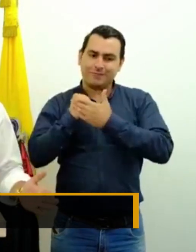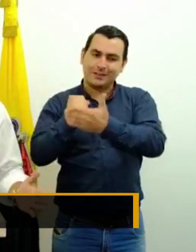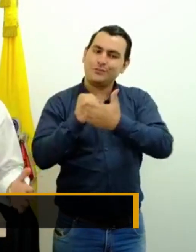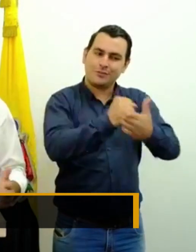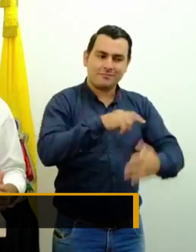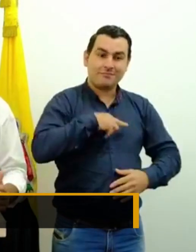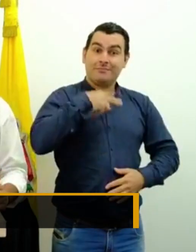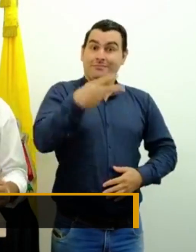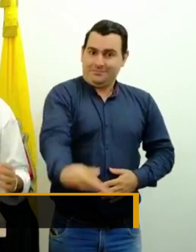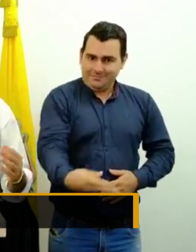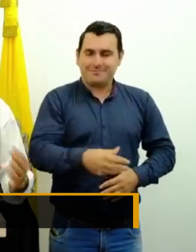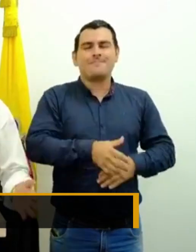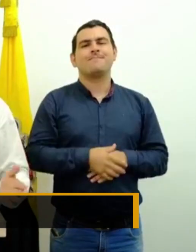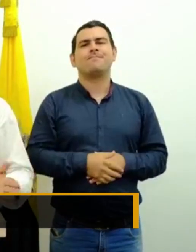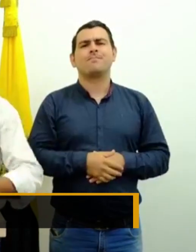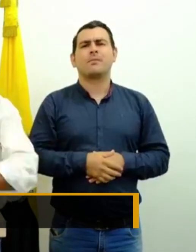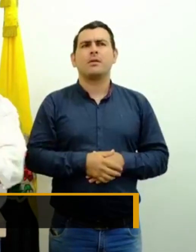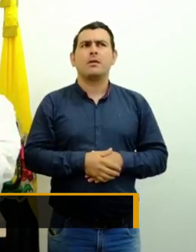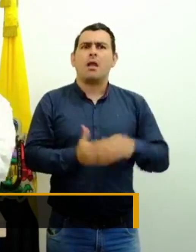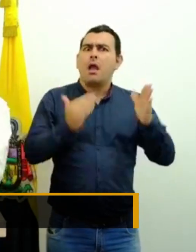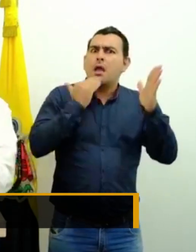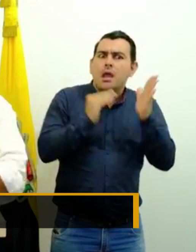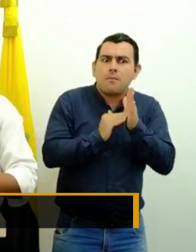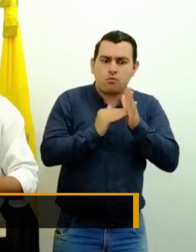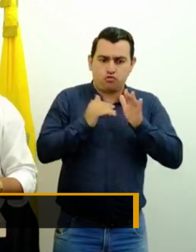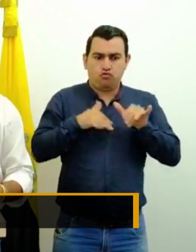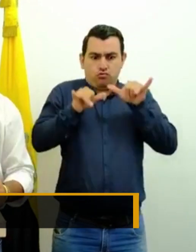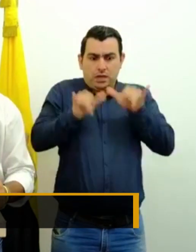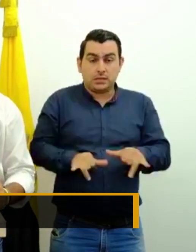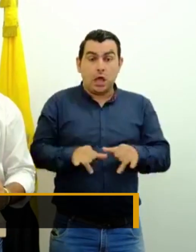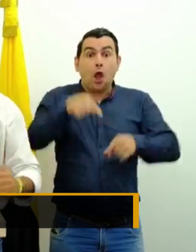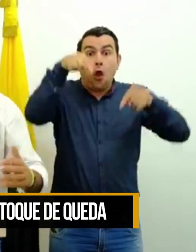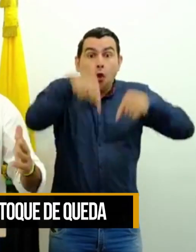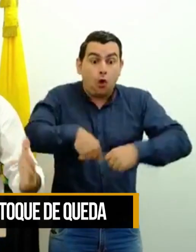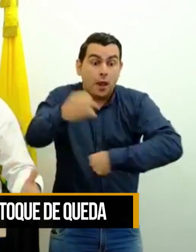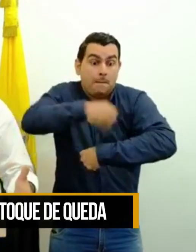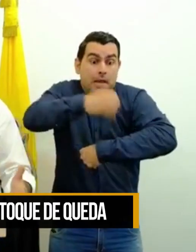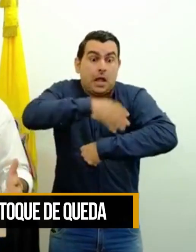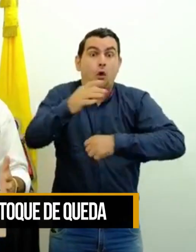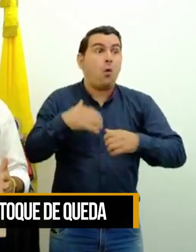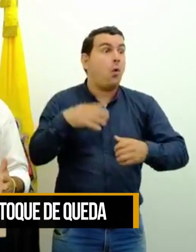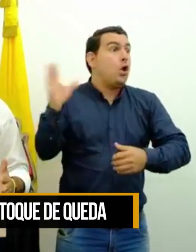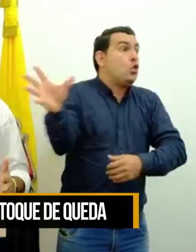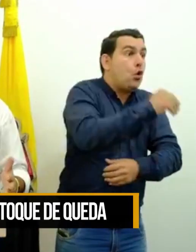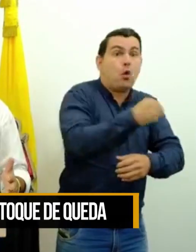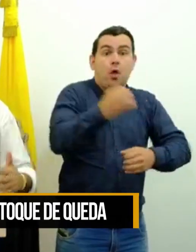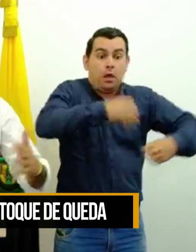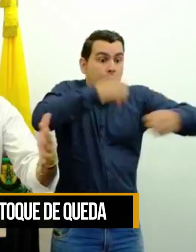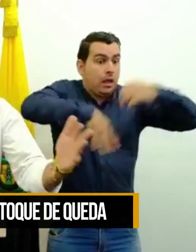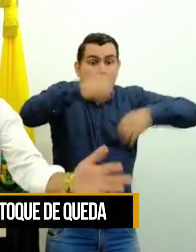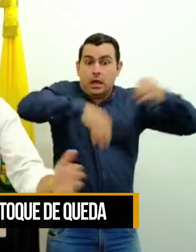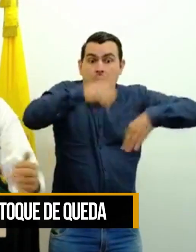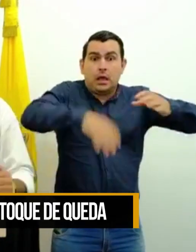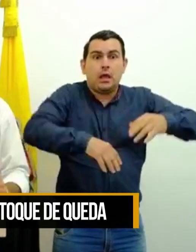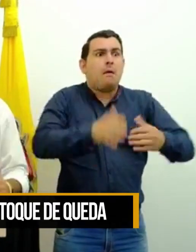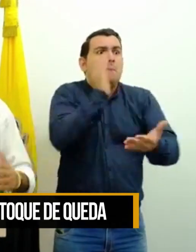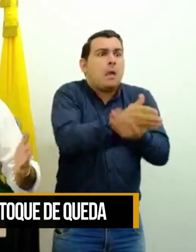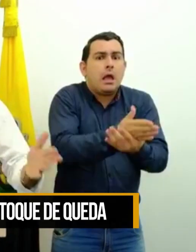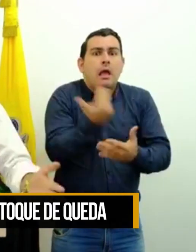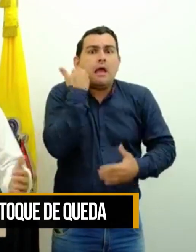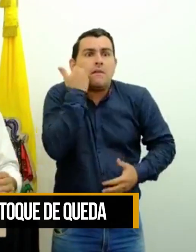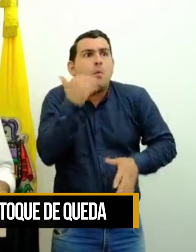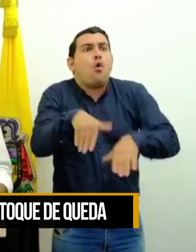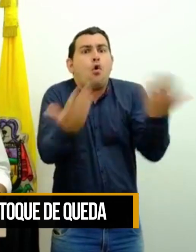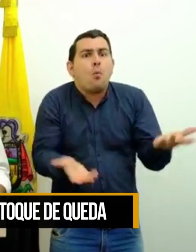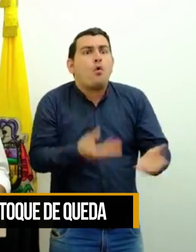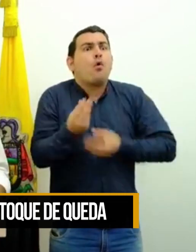bueno, ¿y eso implica entonces que vayamos a mercar hoy mismo, que guardemos la comida? ¿Y si nos enfermamos la droguería y cómo